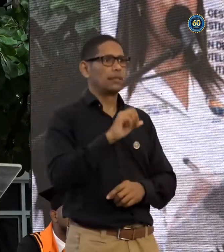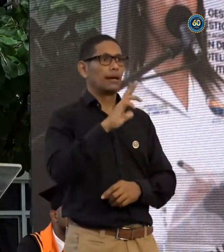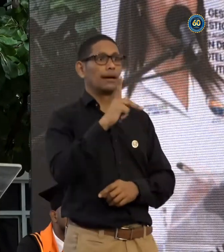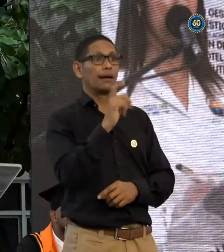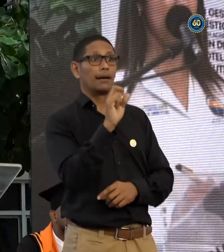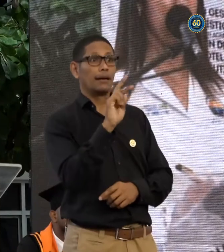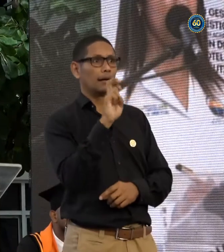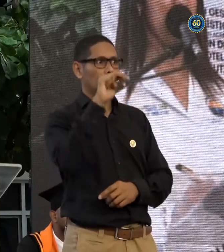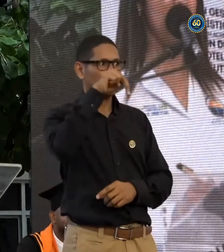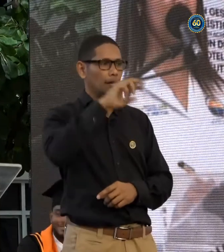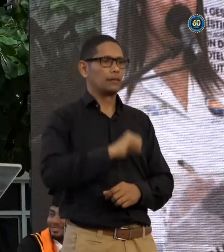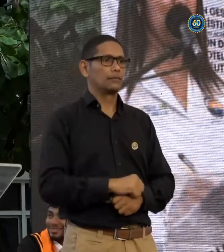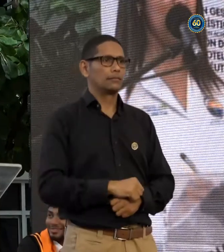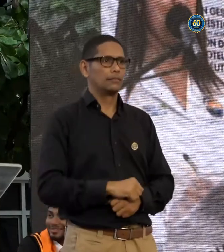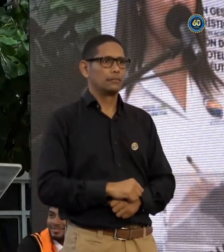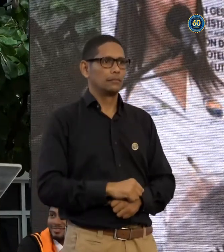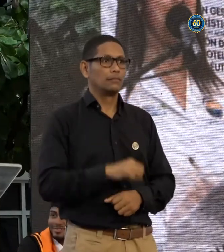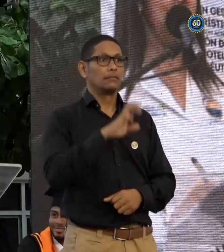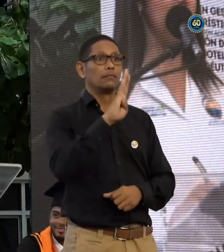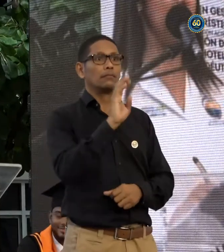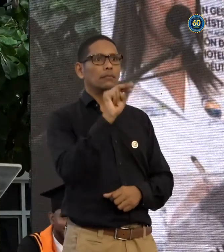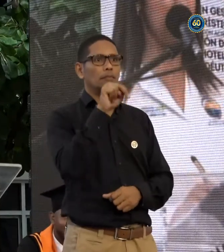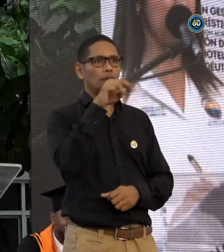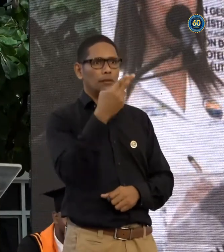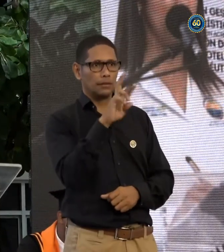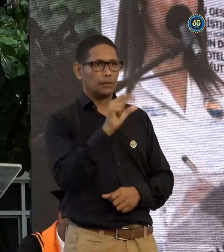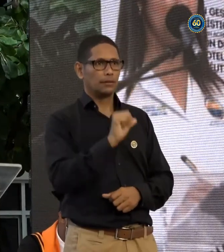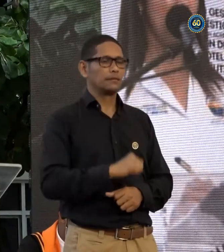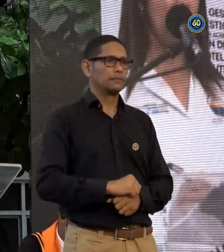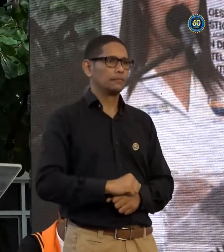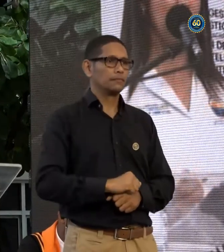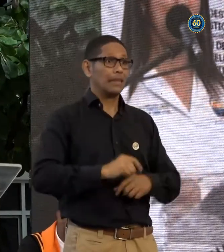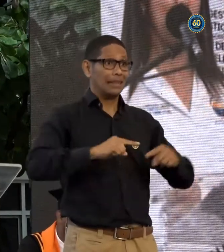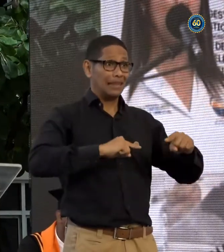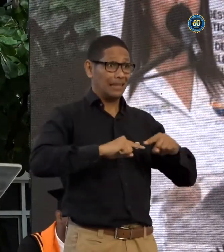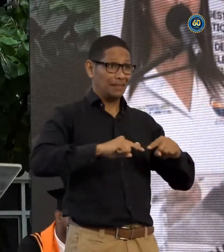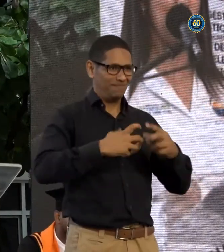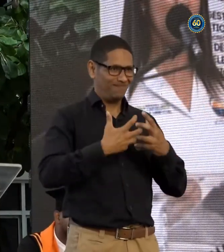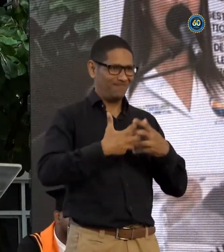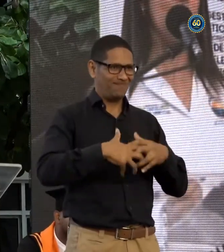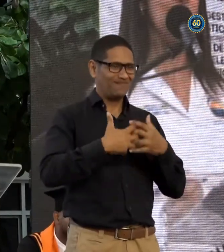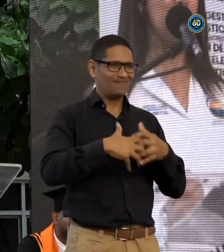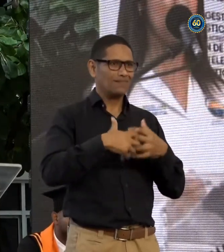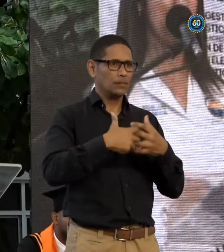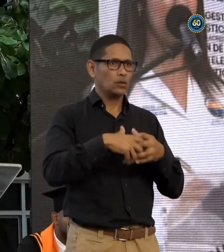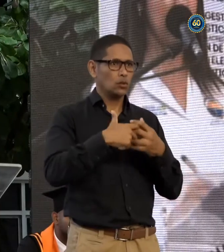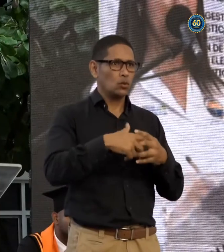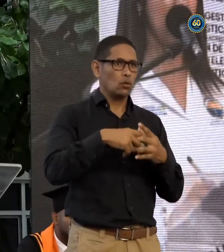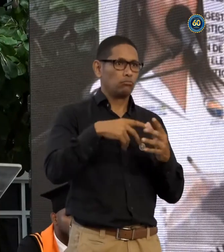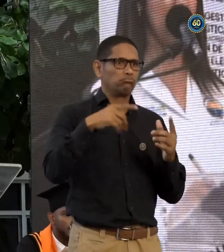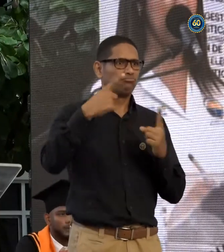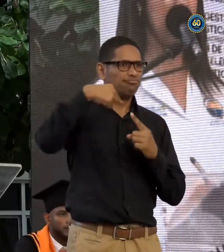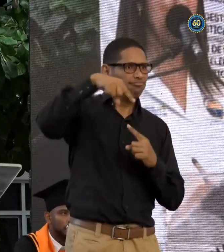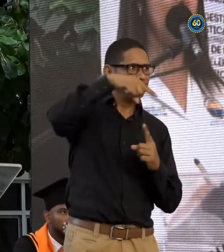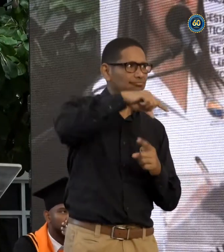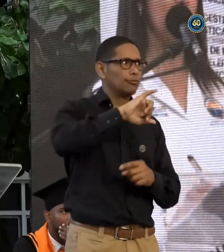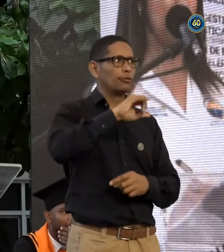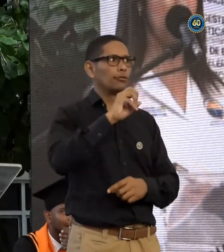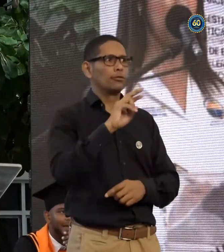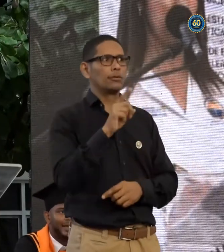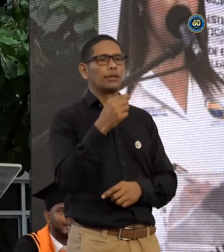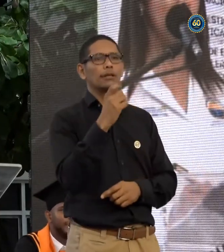Gina Lucía bornachera Sarmiento administrador de empresas turísticas y hoteleras Jorge yamid Castro